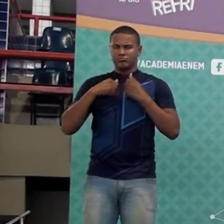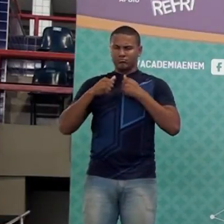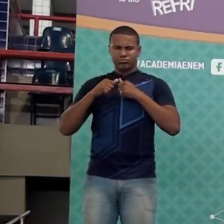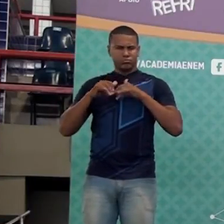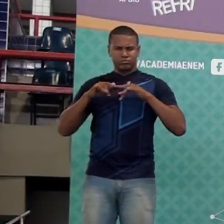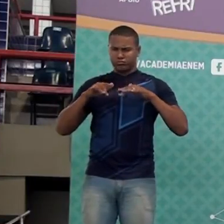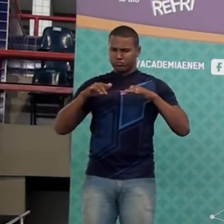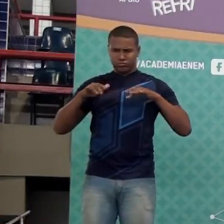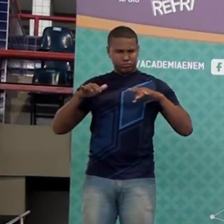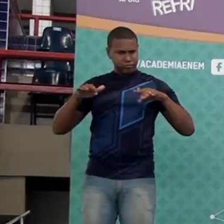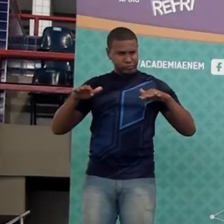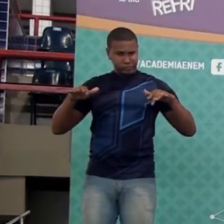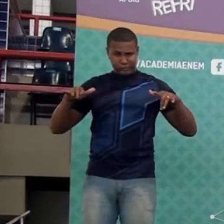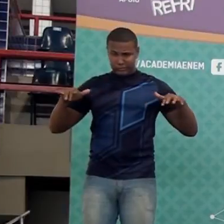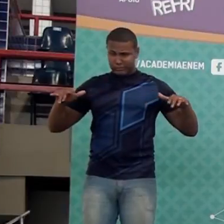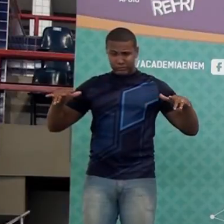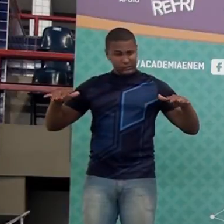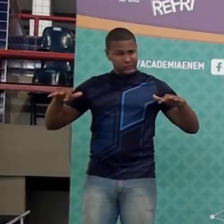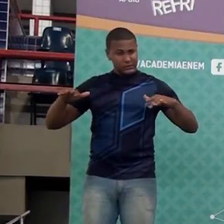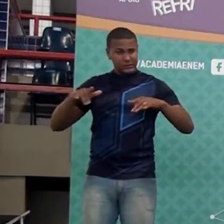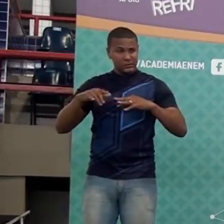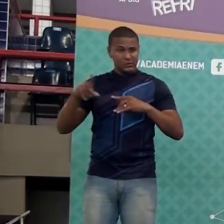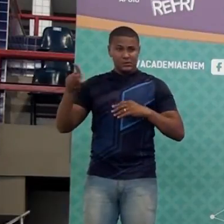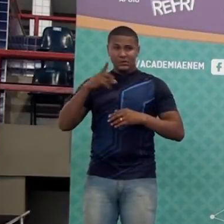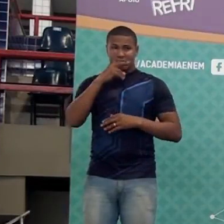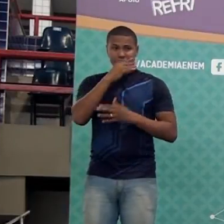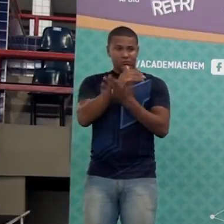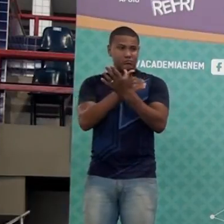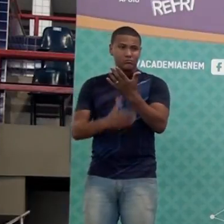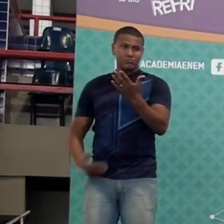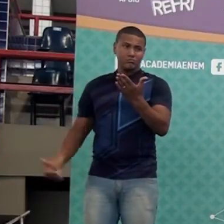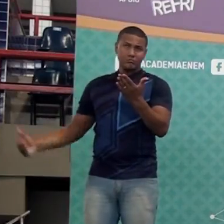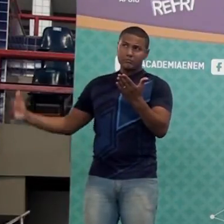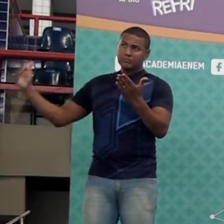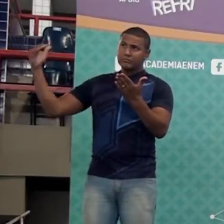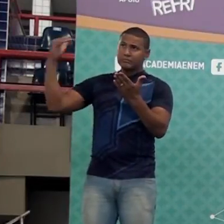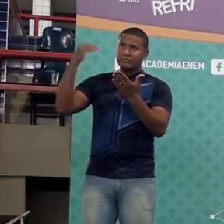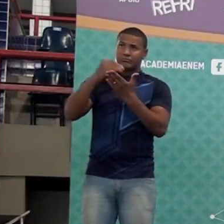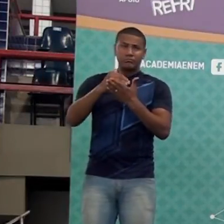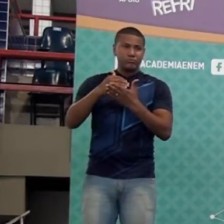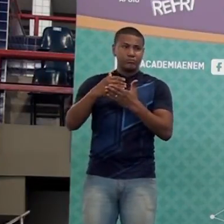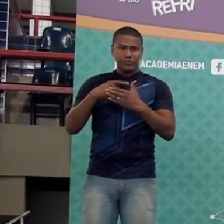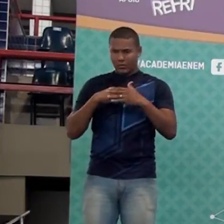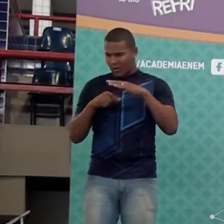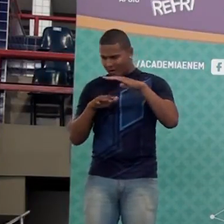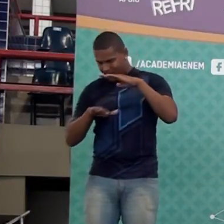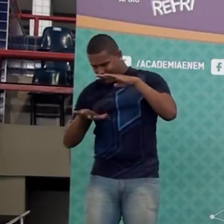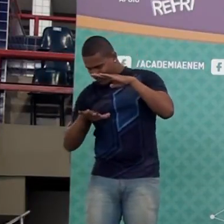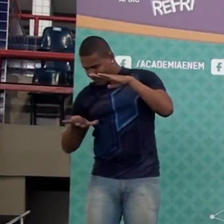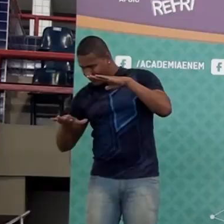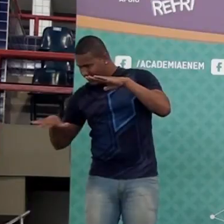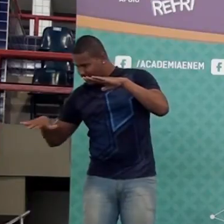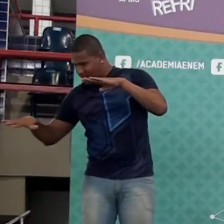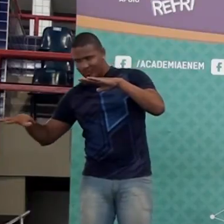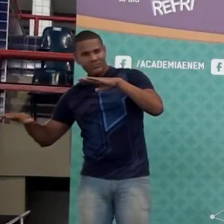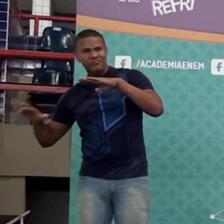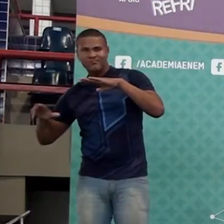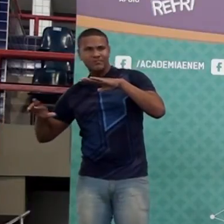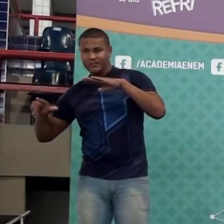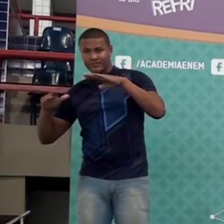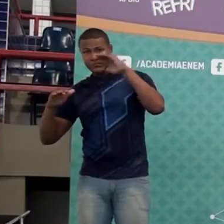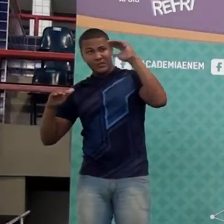nuclear, disparadamente, de todos os combustíveis que vocês pensarem, é o que vai liberar